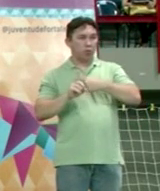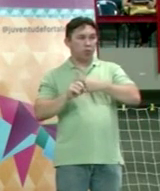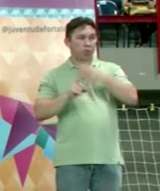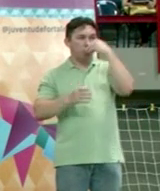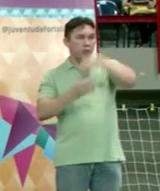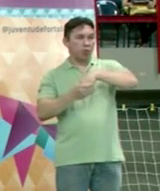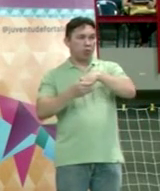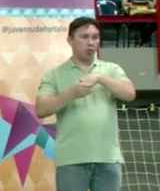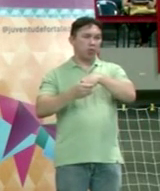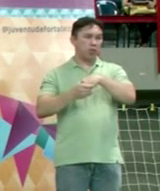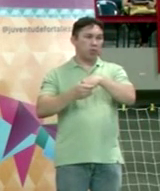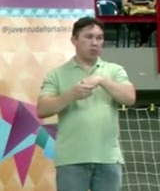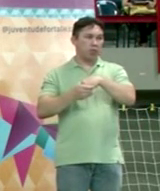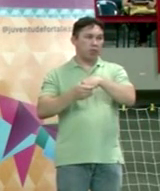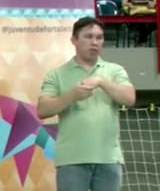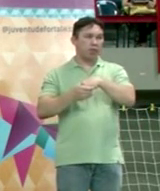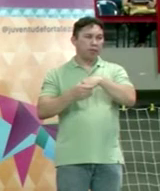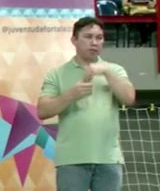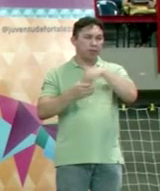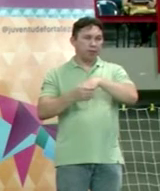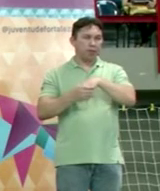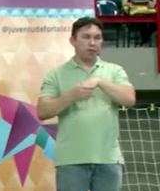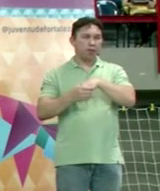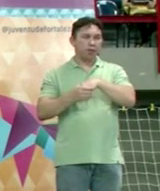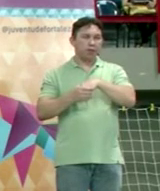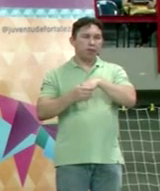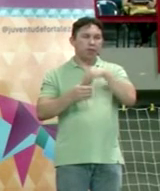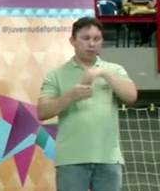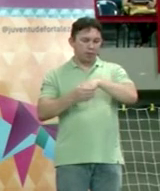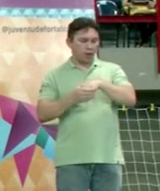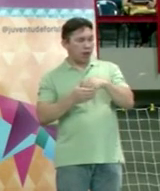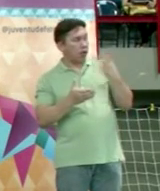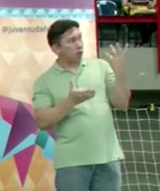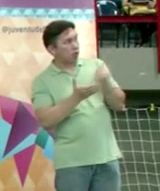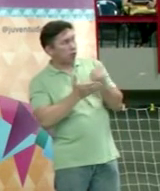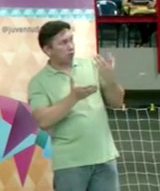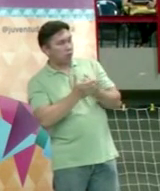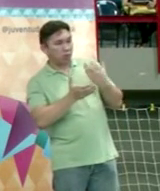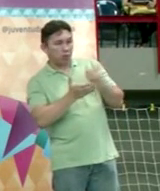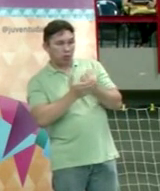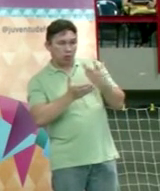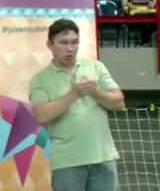endotérmicos. Tiago, se o processo é endo, ele está o quê? Absorvendo.